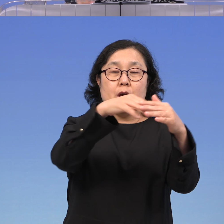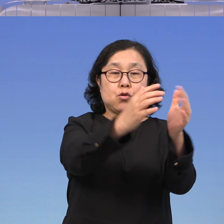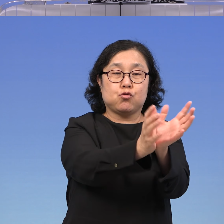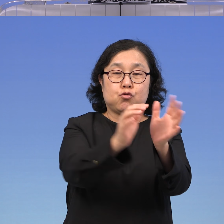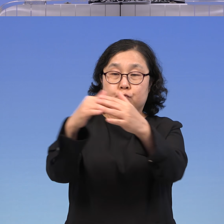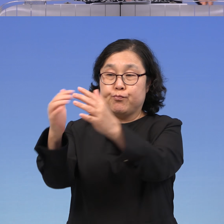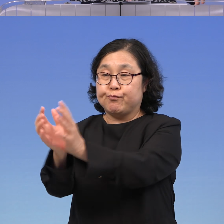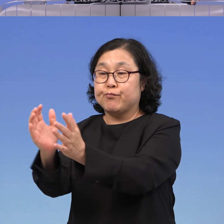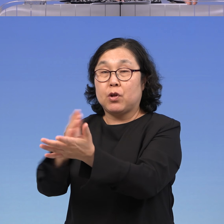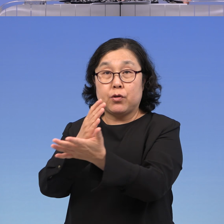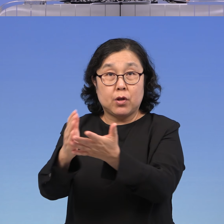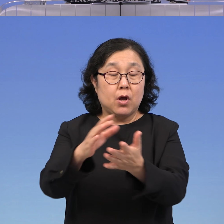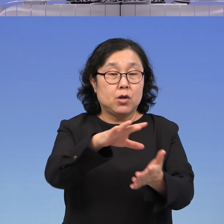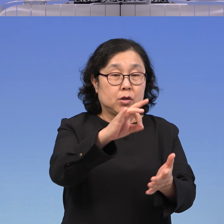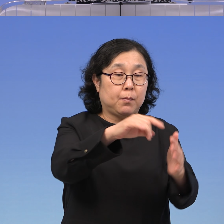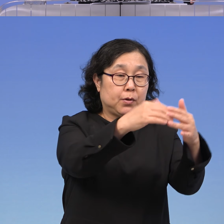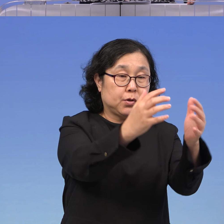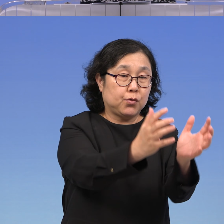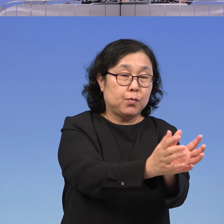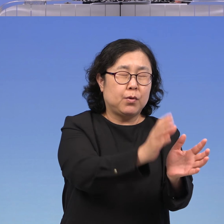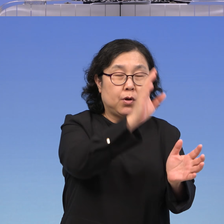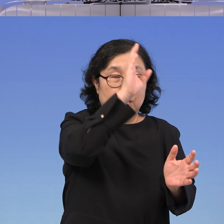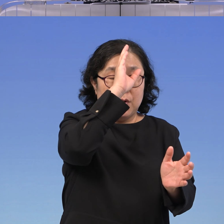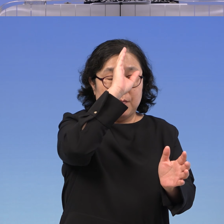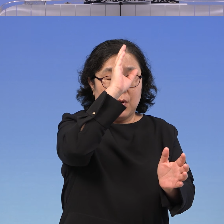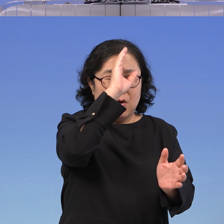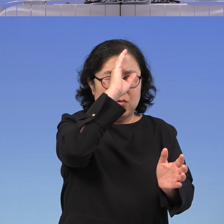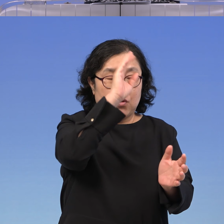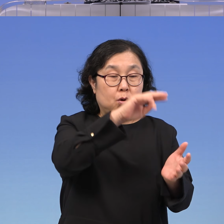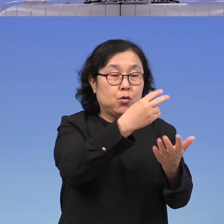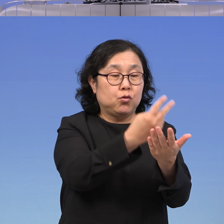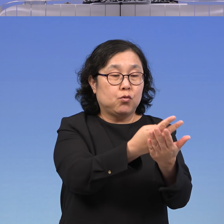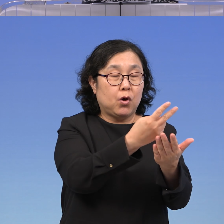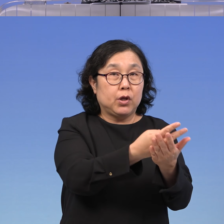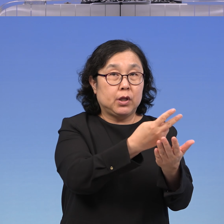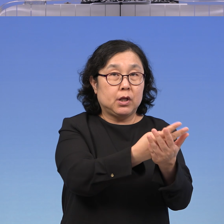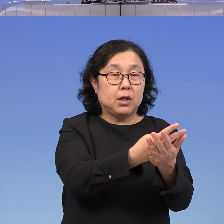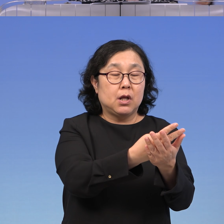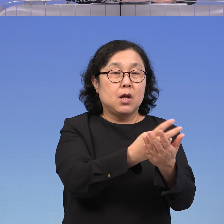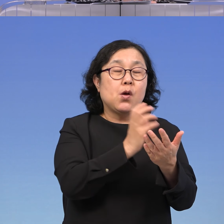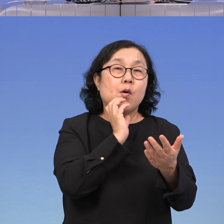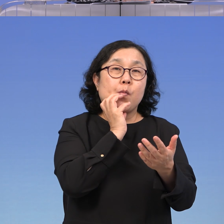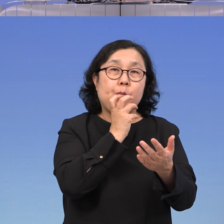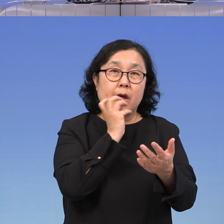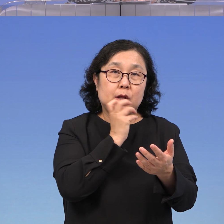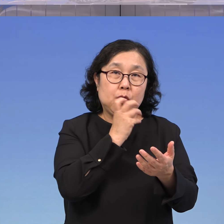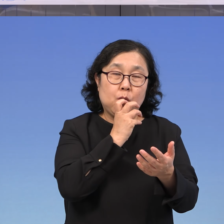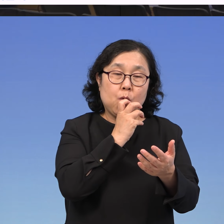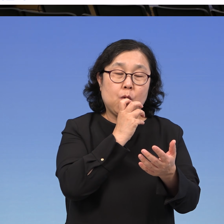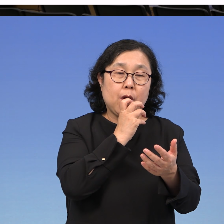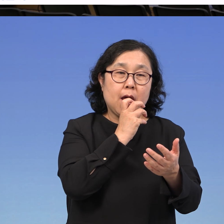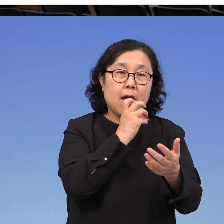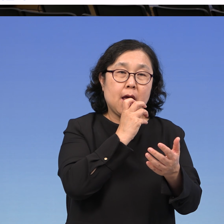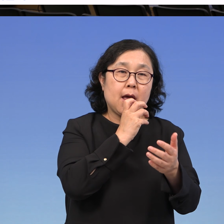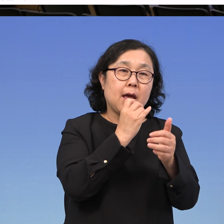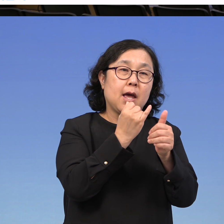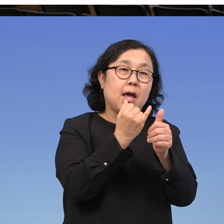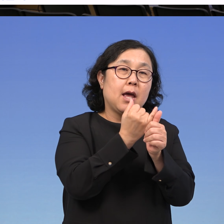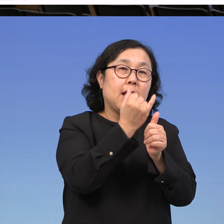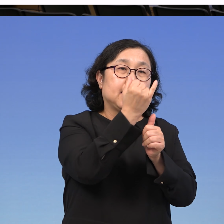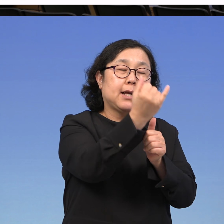먼저 한 그룹은 지금 열병으로 누워 있는 되도록 장모 주 되는 사람들입니다 도무 30절 입니다